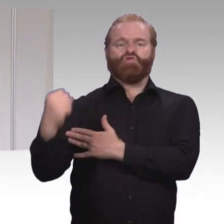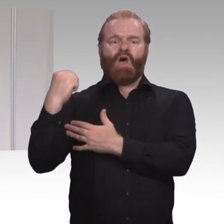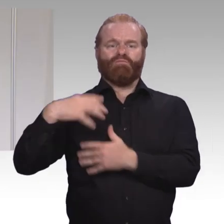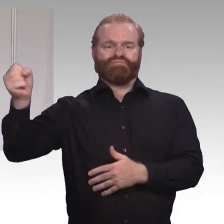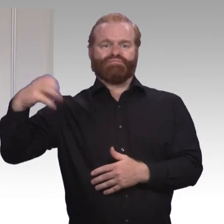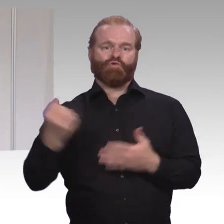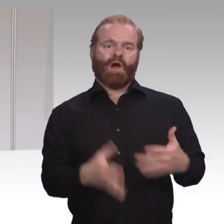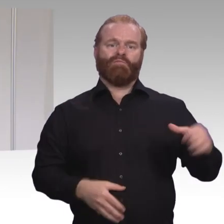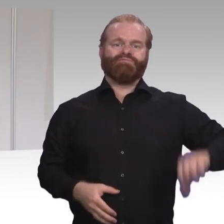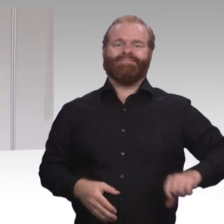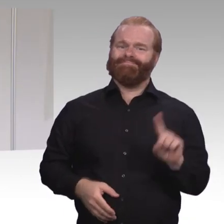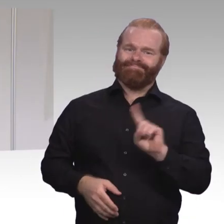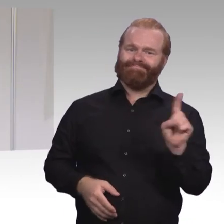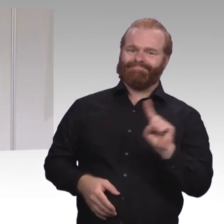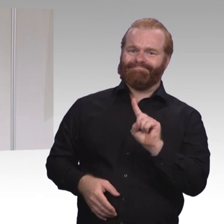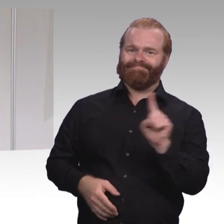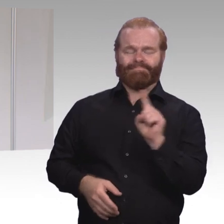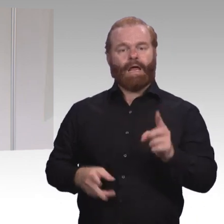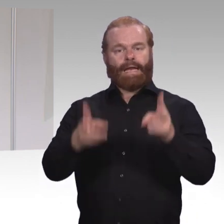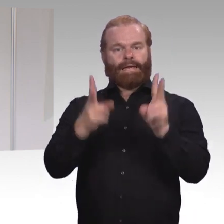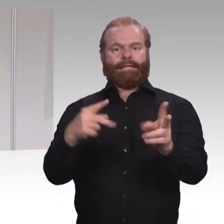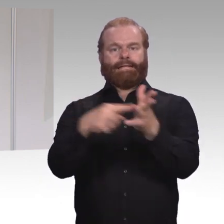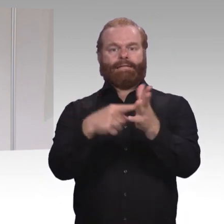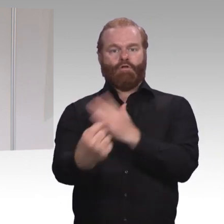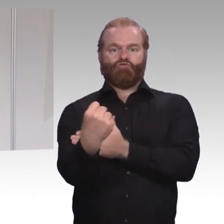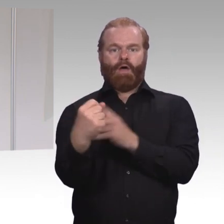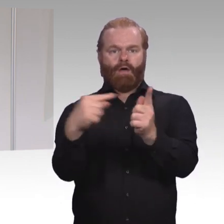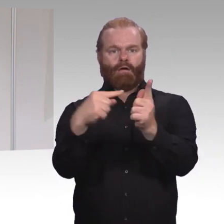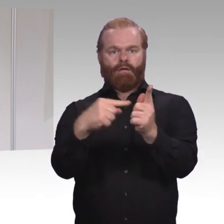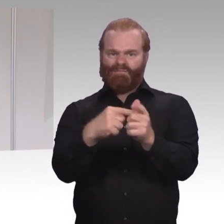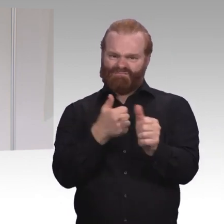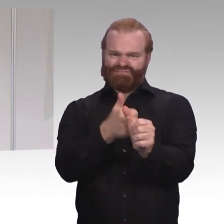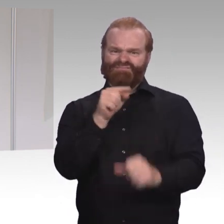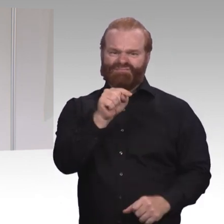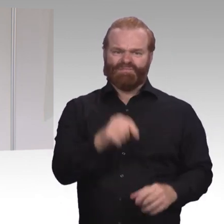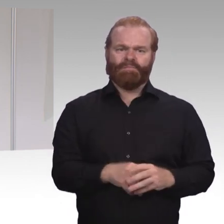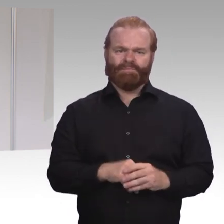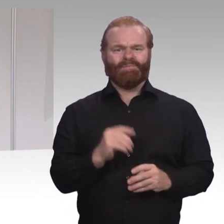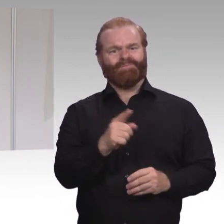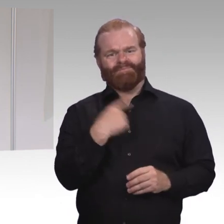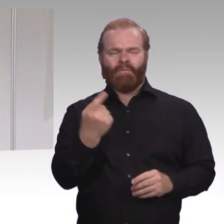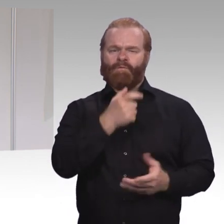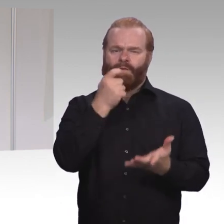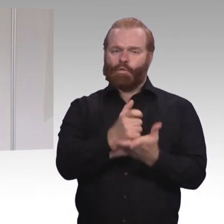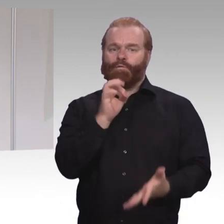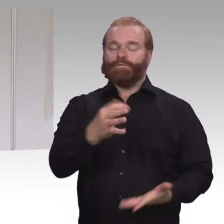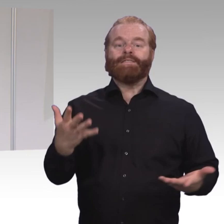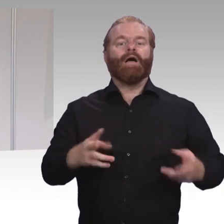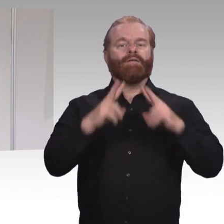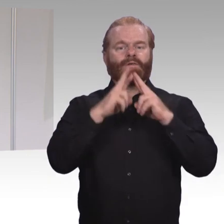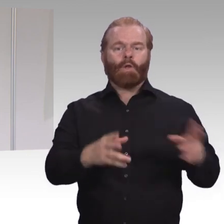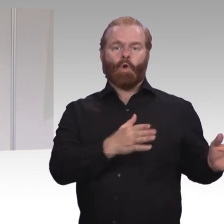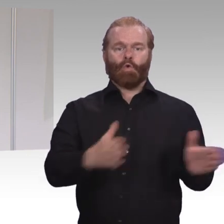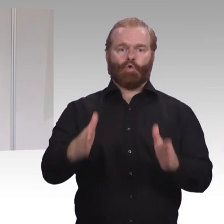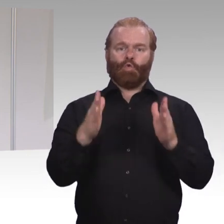Wir tragen Verantwortung für eine Friedensordnung, die eine freiheitliche Ordnung ist. Freiheitlich deshalb, weil sie